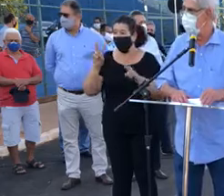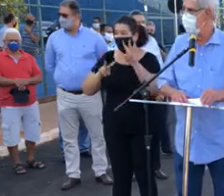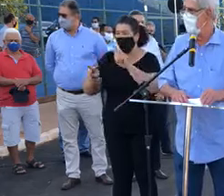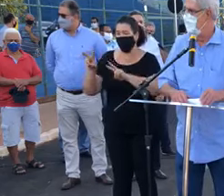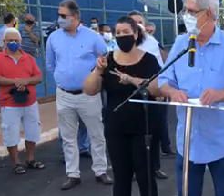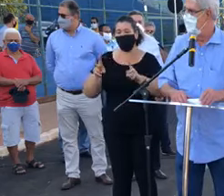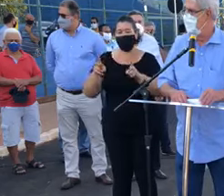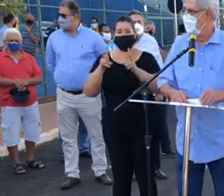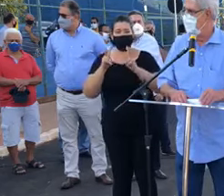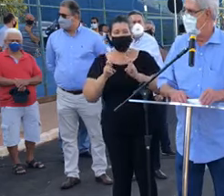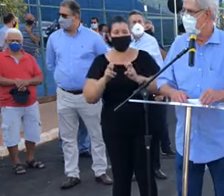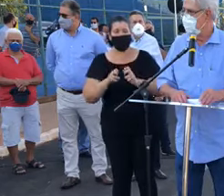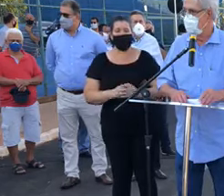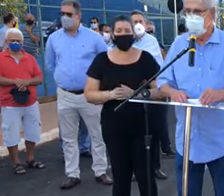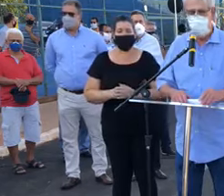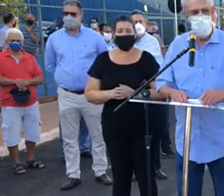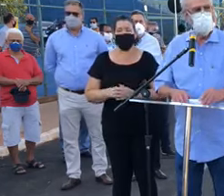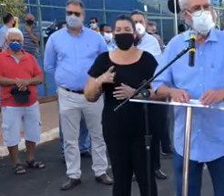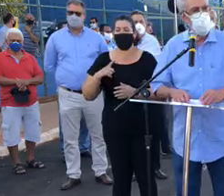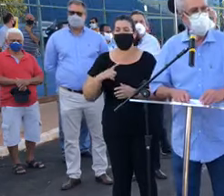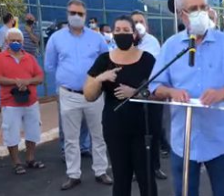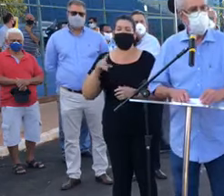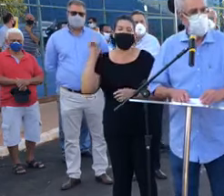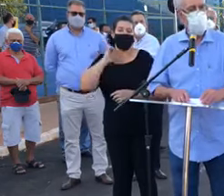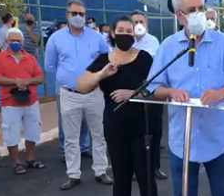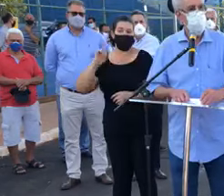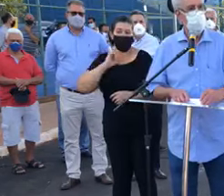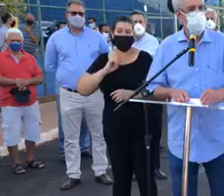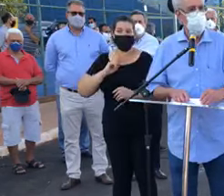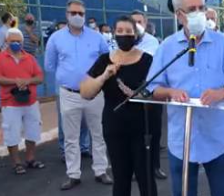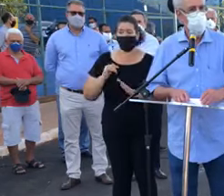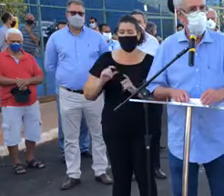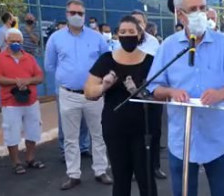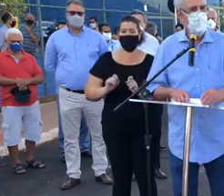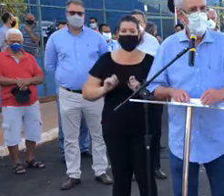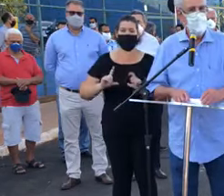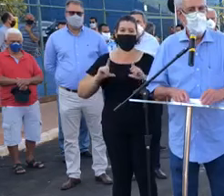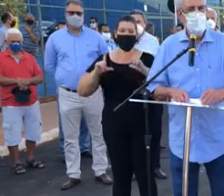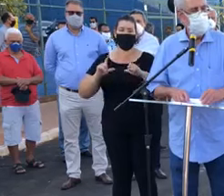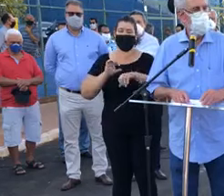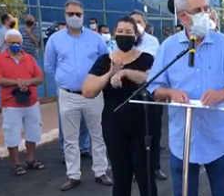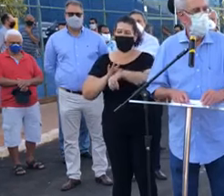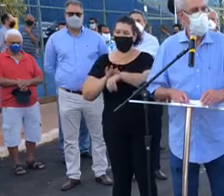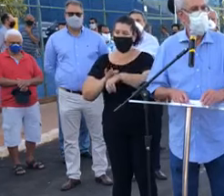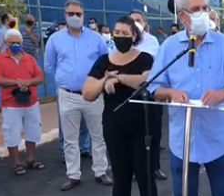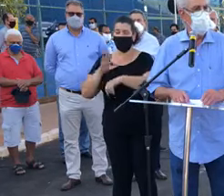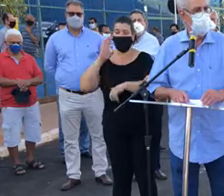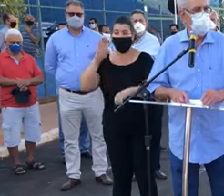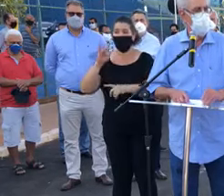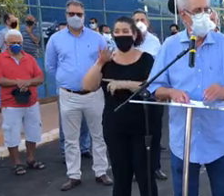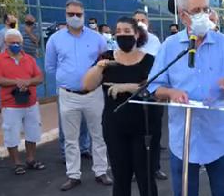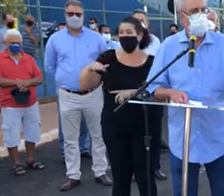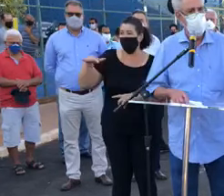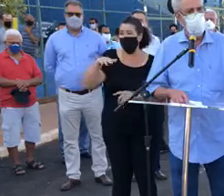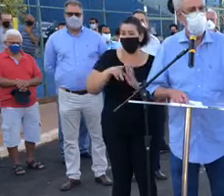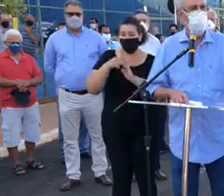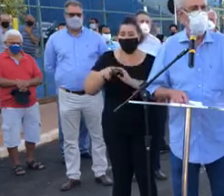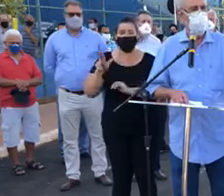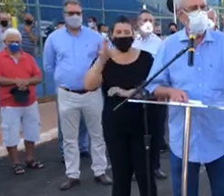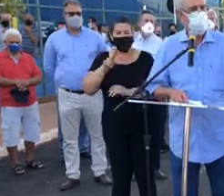observando que no estado de Minas está avançando. E principalmente nessa região nossa